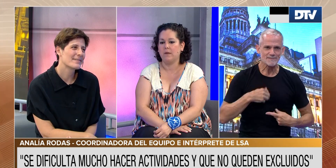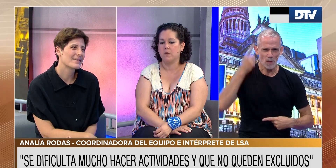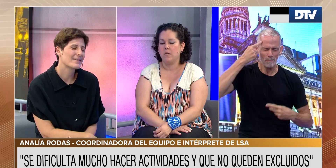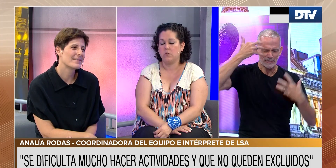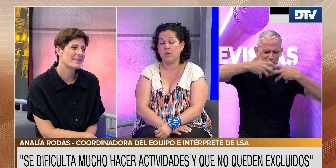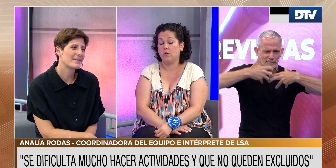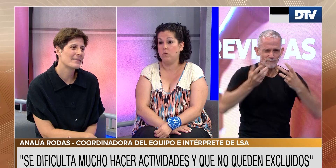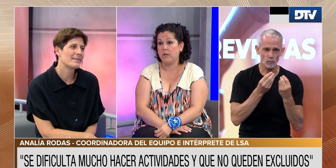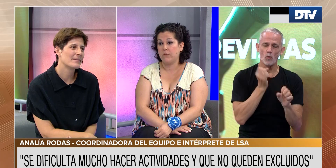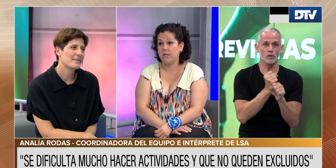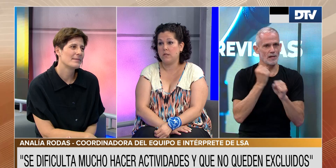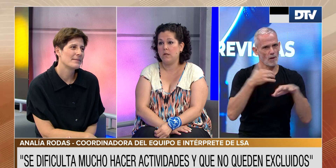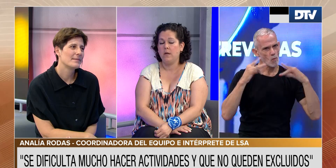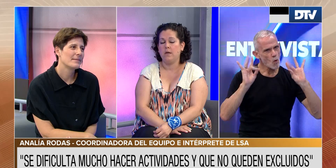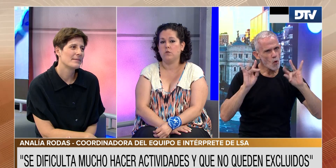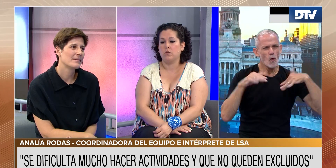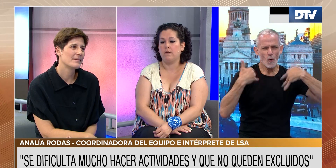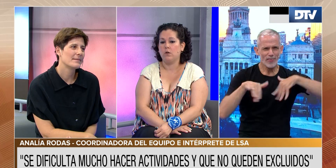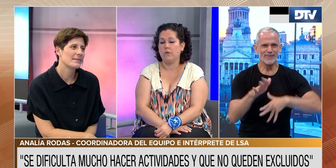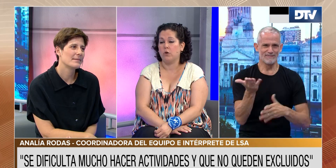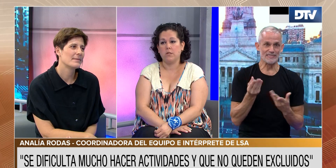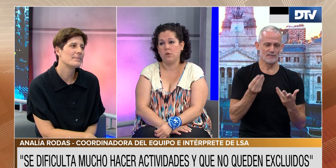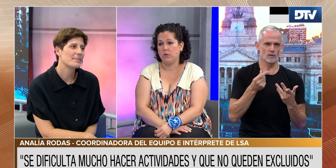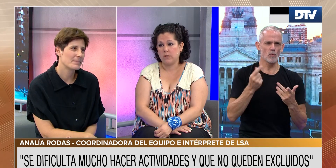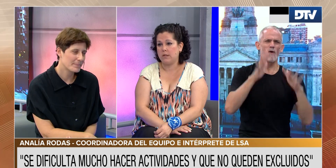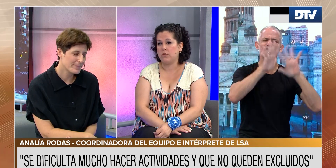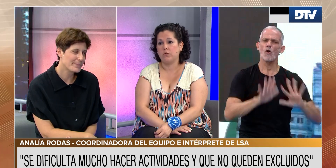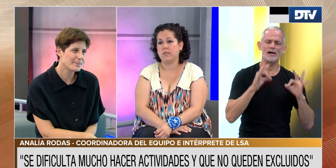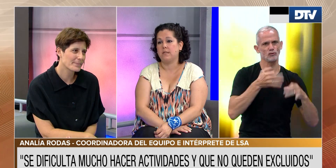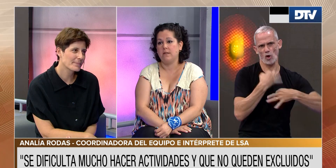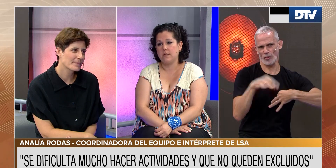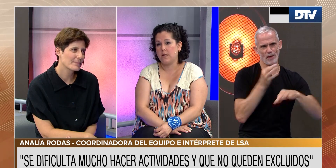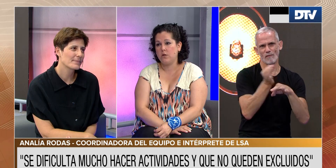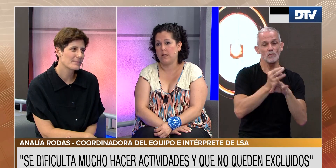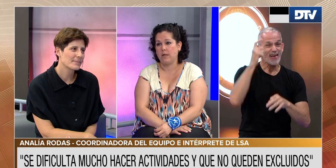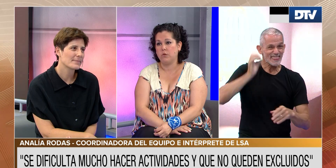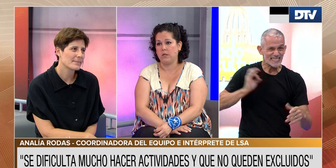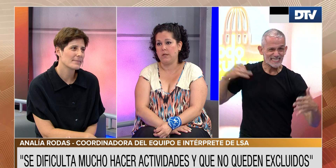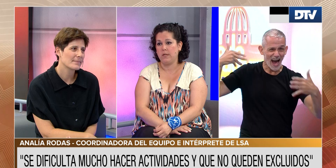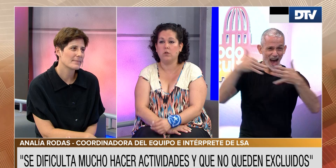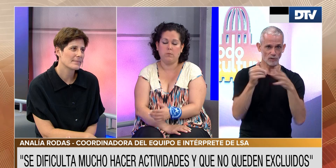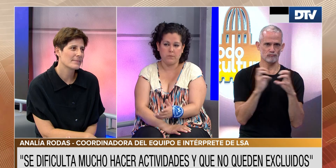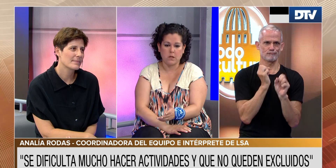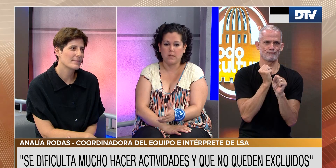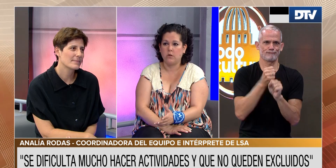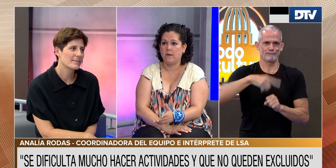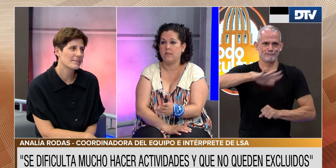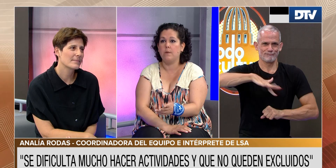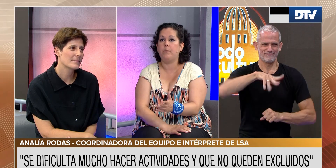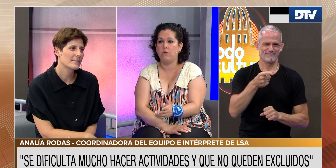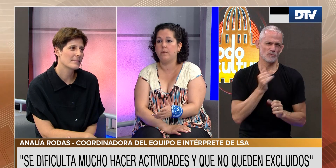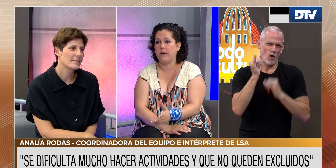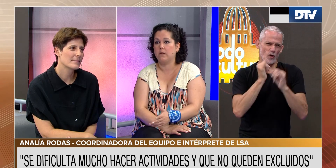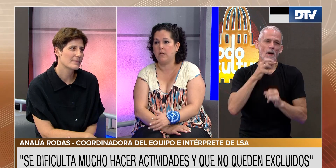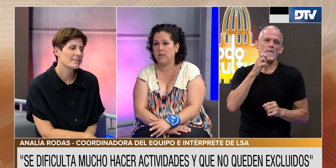verdad es que es un trabajo muy difícil, es un trabajo de formación constante. Nosotros hace 10 años que estamos en esto, es como te contaba